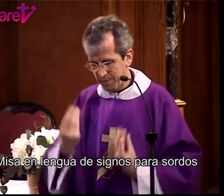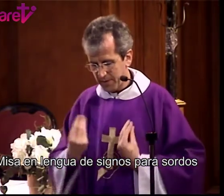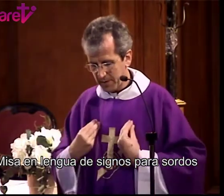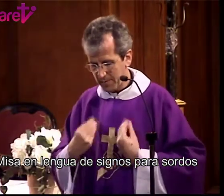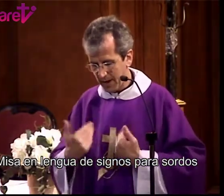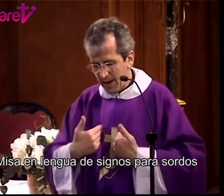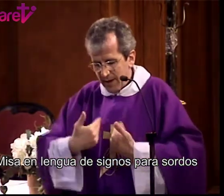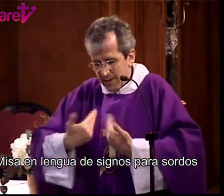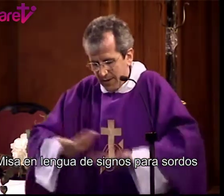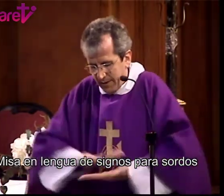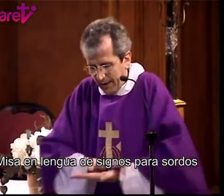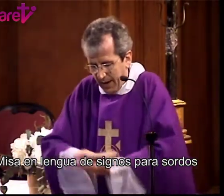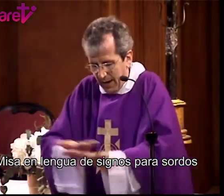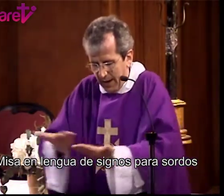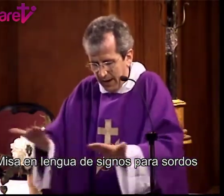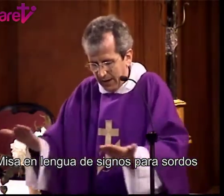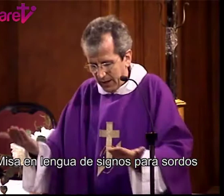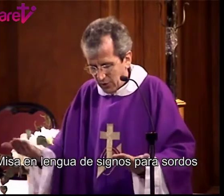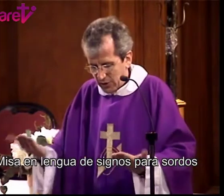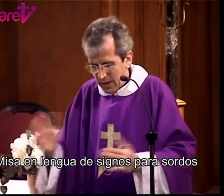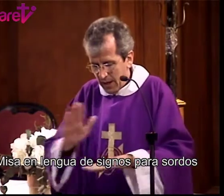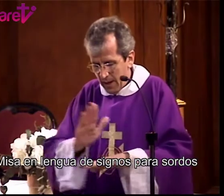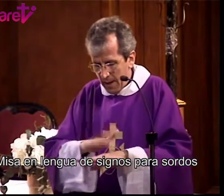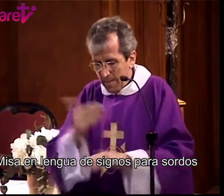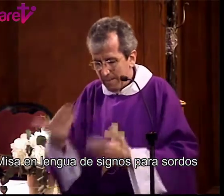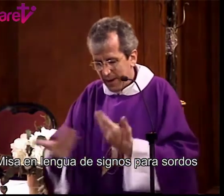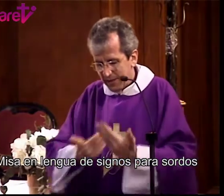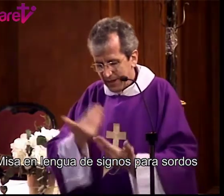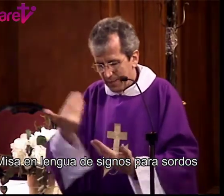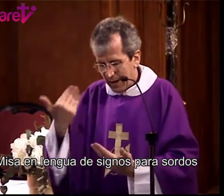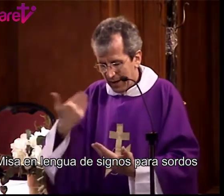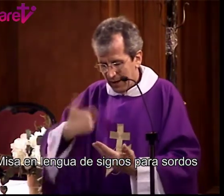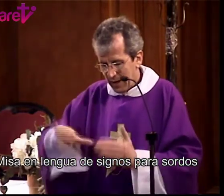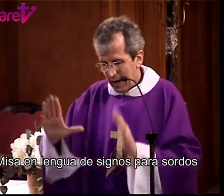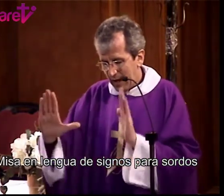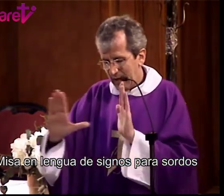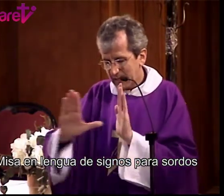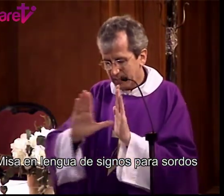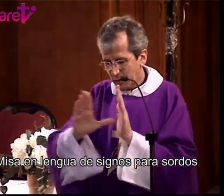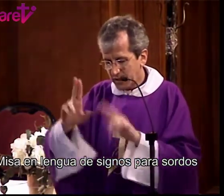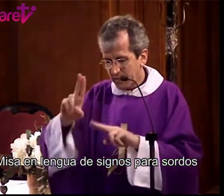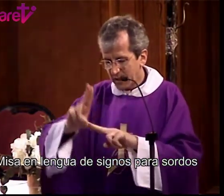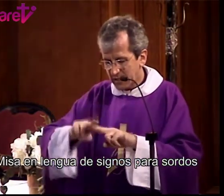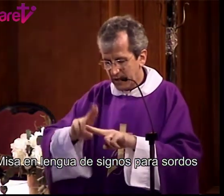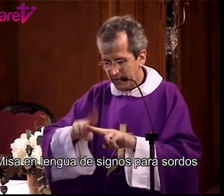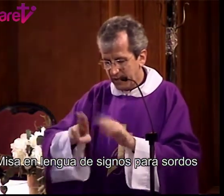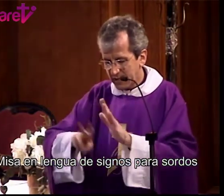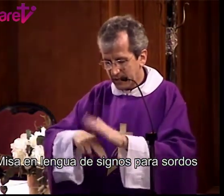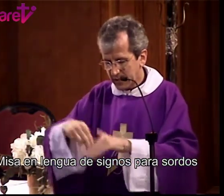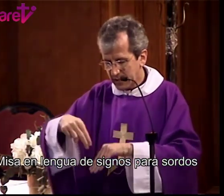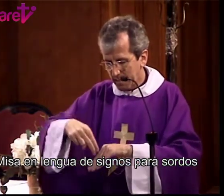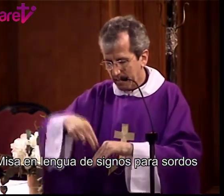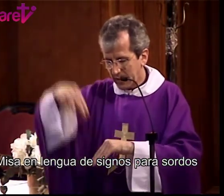viva y entrega generosa para celebrar las próximas fiestas